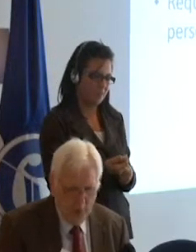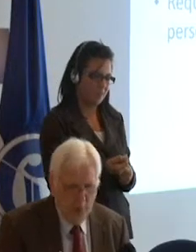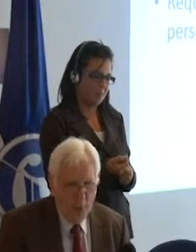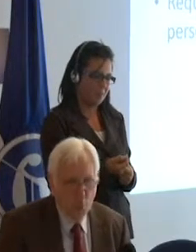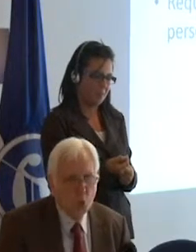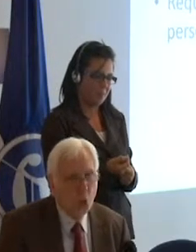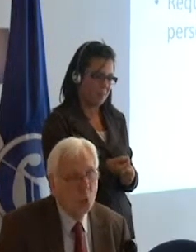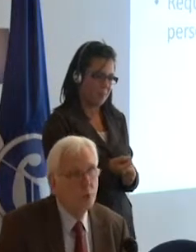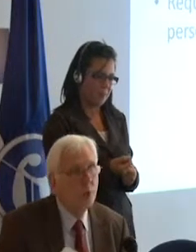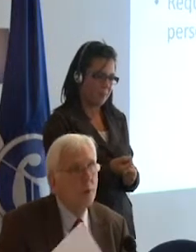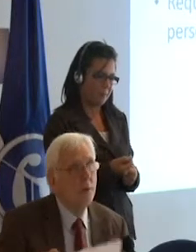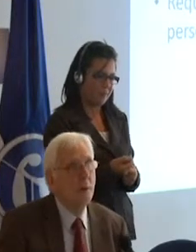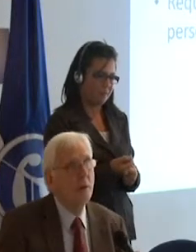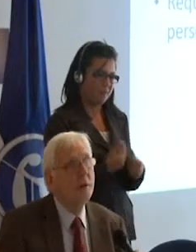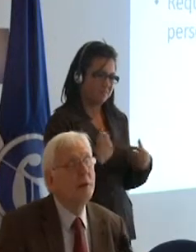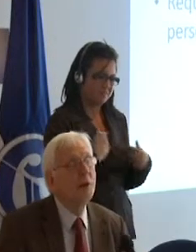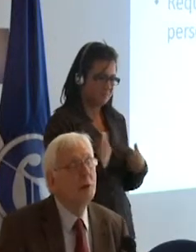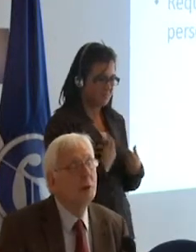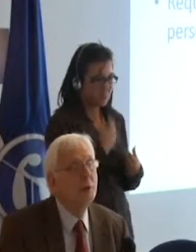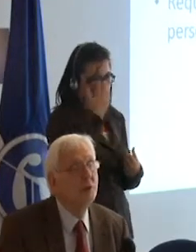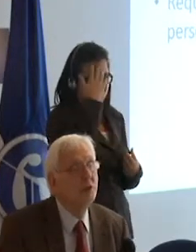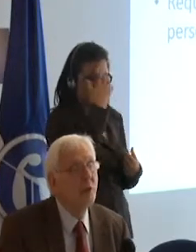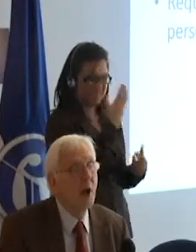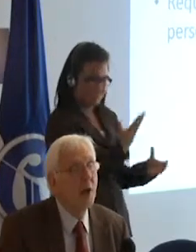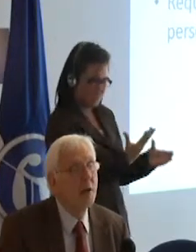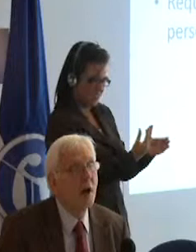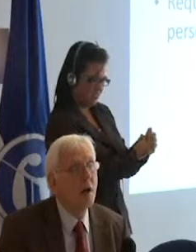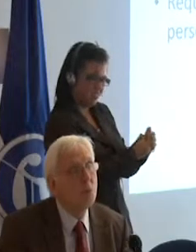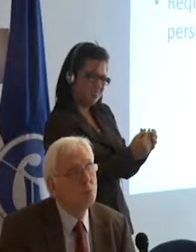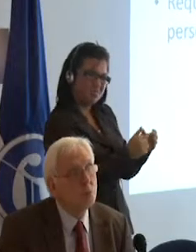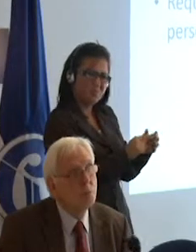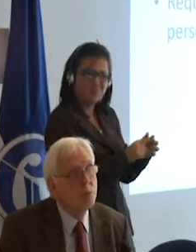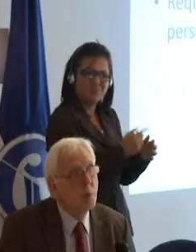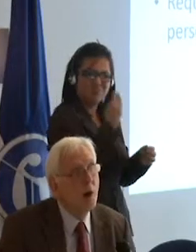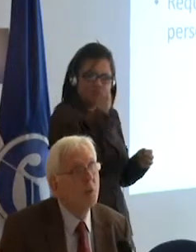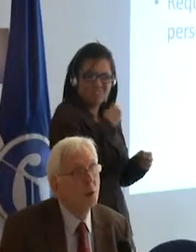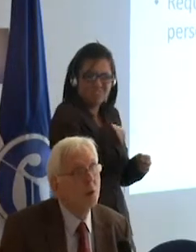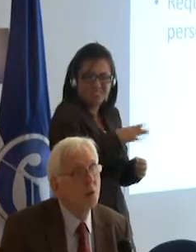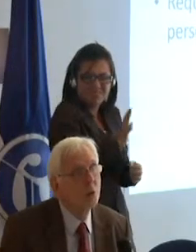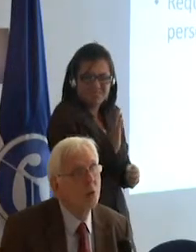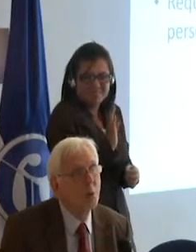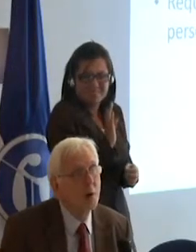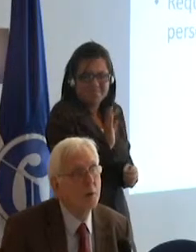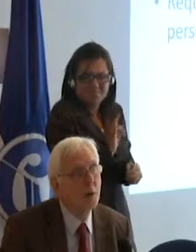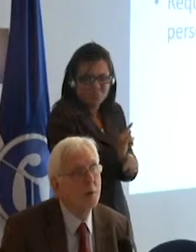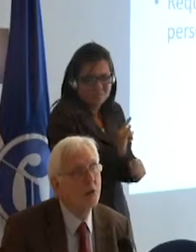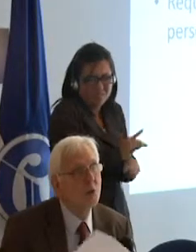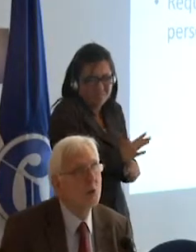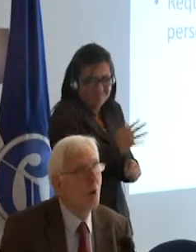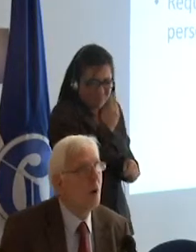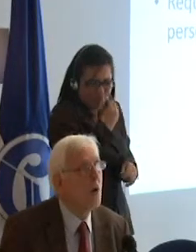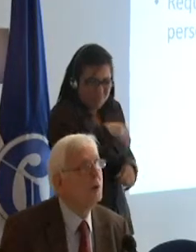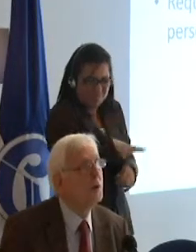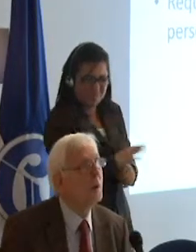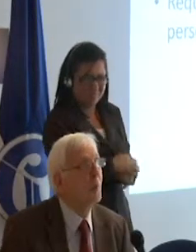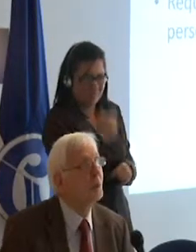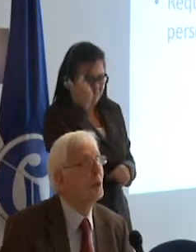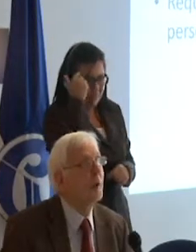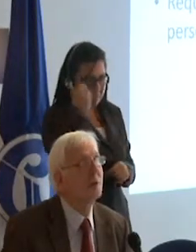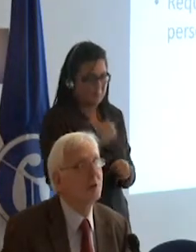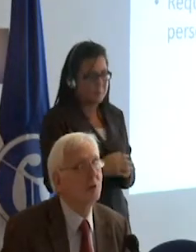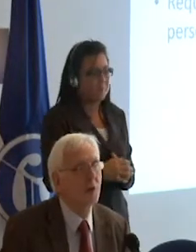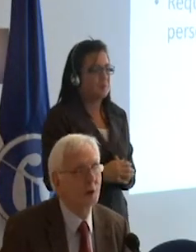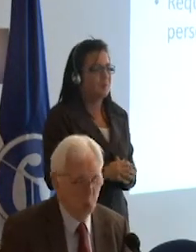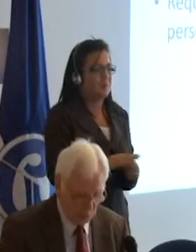Le parece que lo de la inclusión es un poco vano, un poco inútil. En lo que concierne las